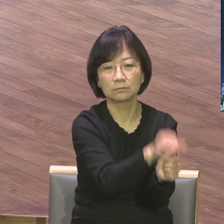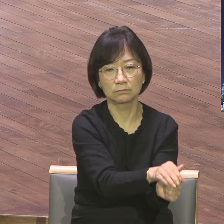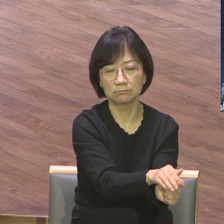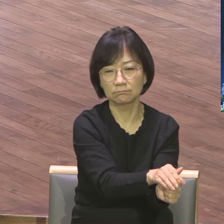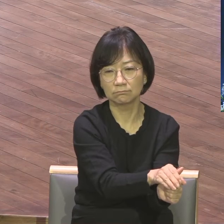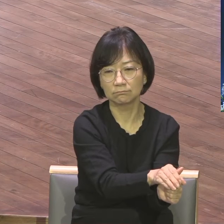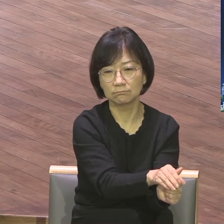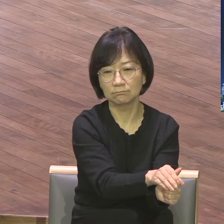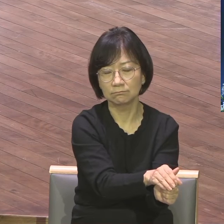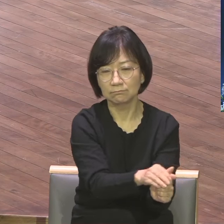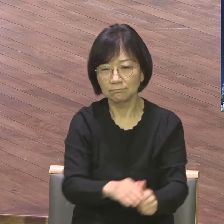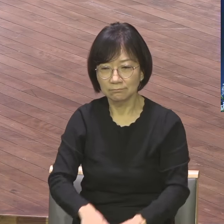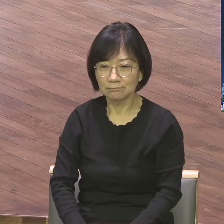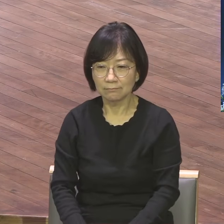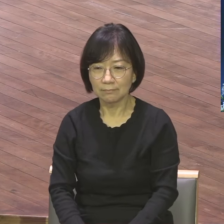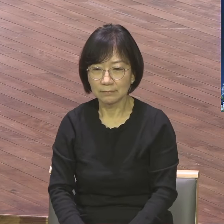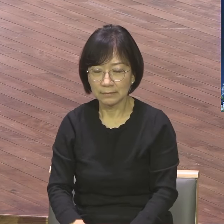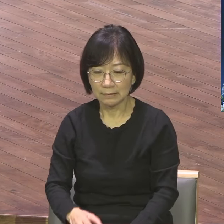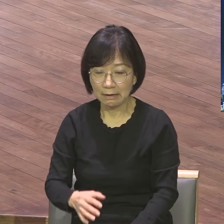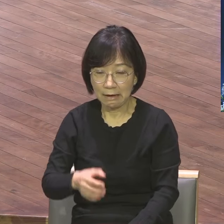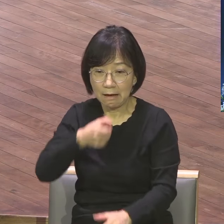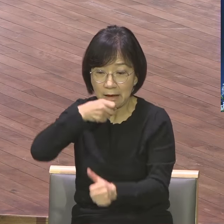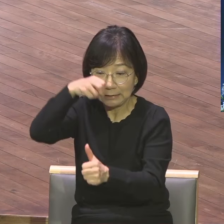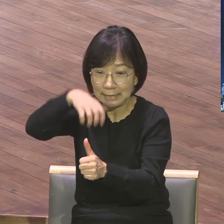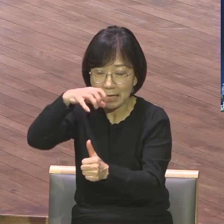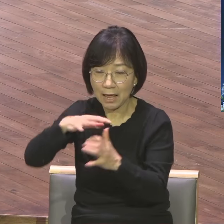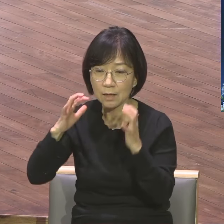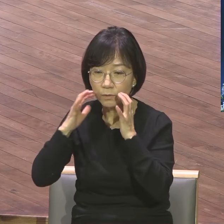세례요한이 예수님의 머리에 안수하는 순간